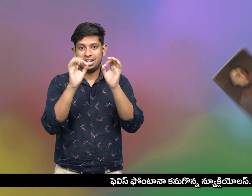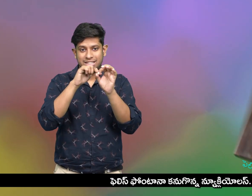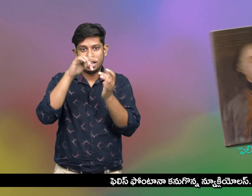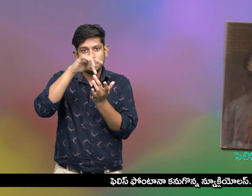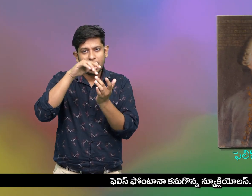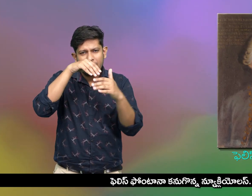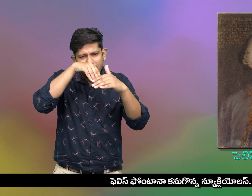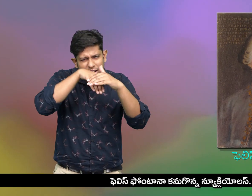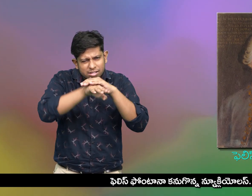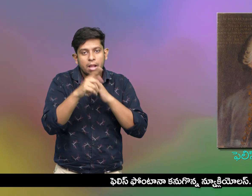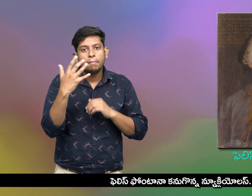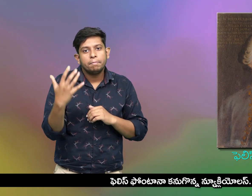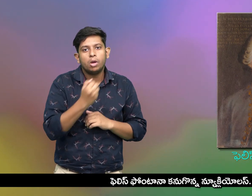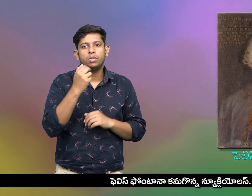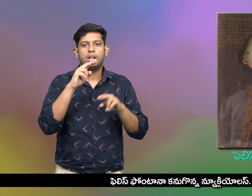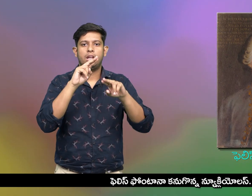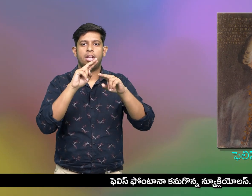ఫెలిస్ ఫోంటానా కనుగొన్న న్యూక్లియోలస్.